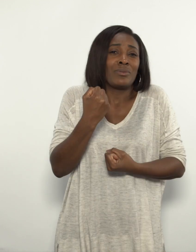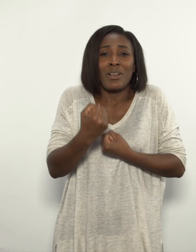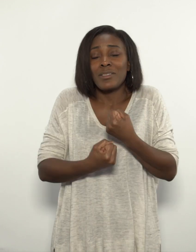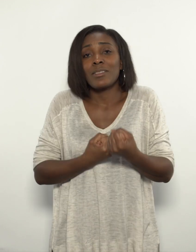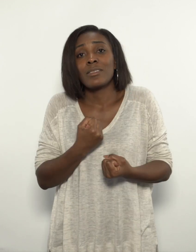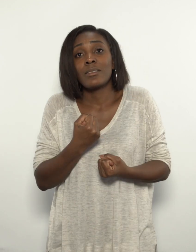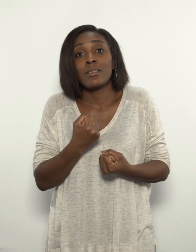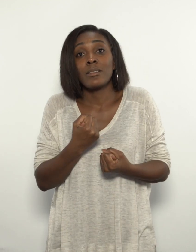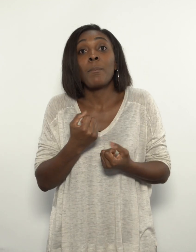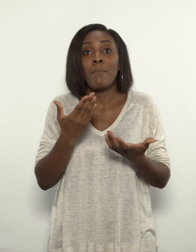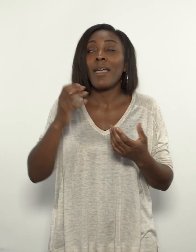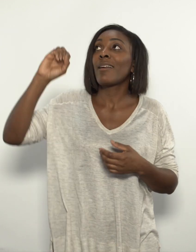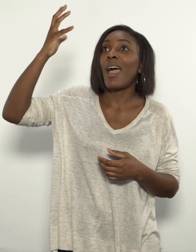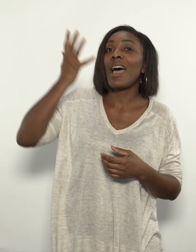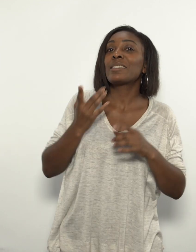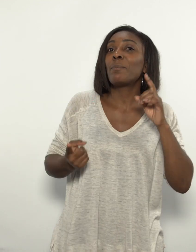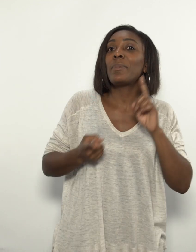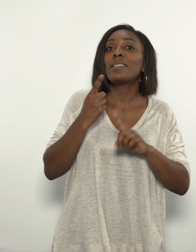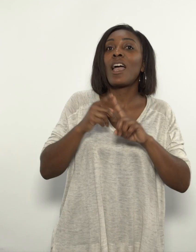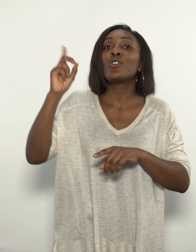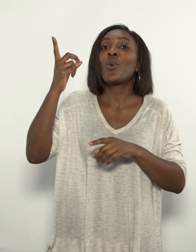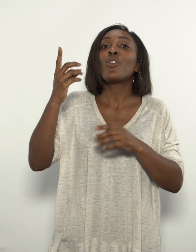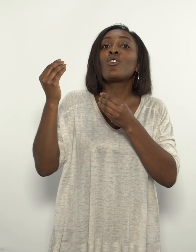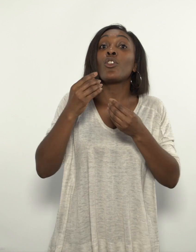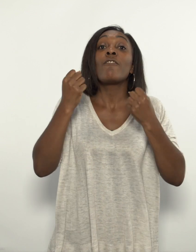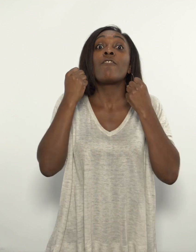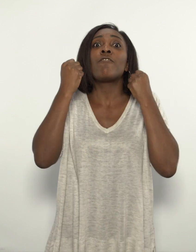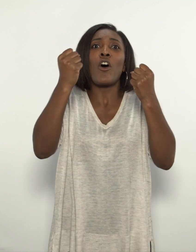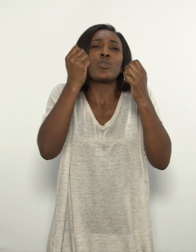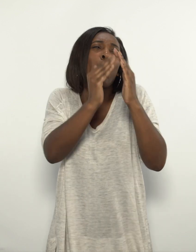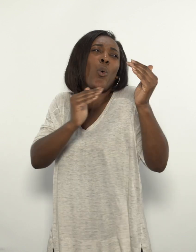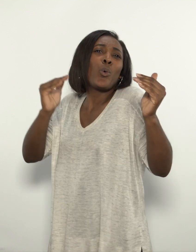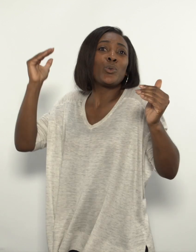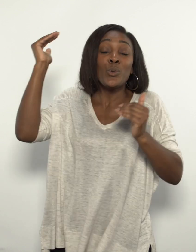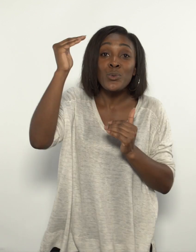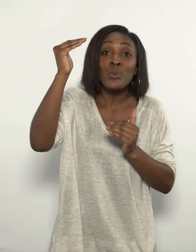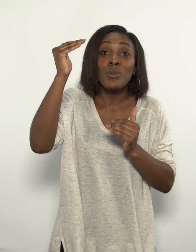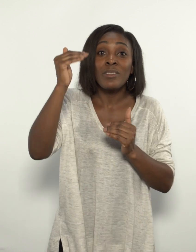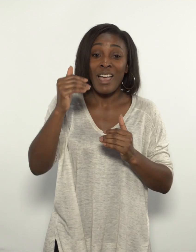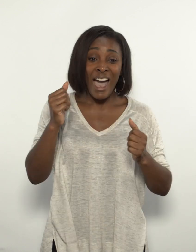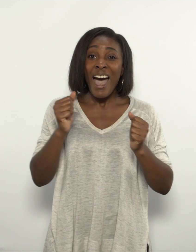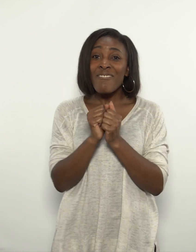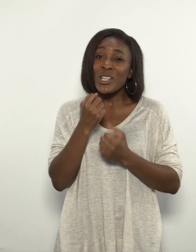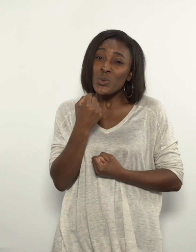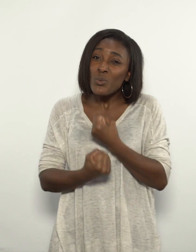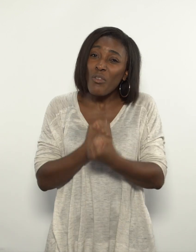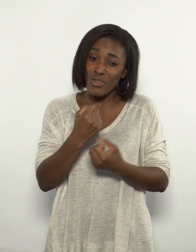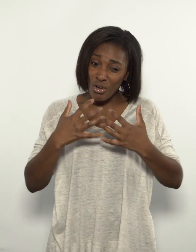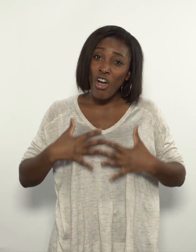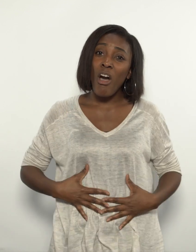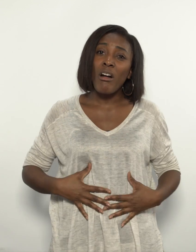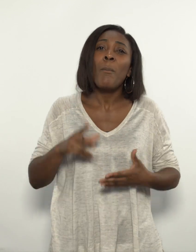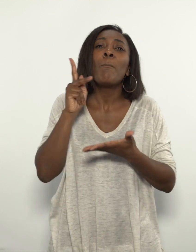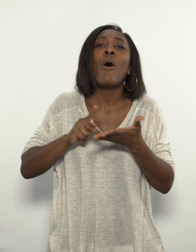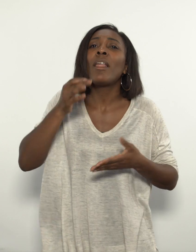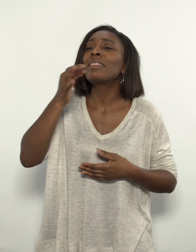chair. Et il va expérimenter la grâce spéciale, la force surnaturelle de Dieu. Alors qu'il va avoir cette écharpe dans la chair, il